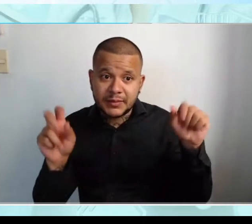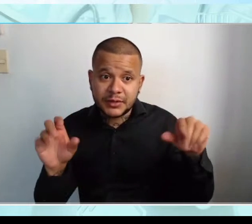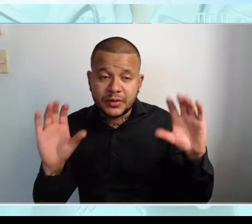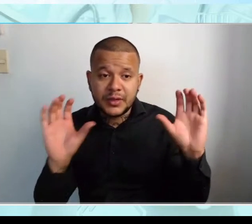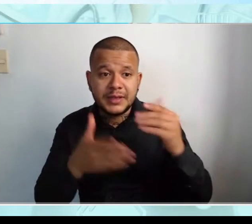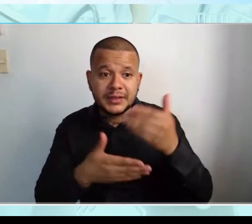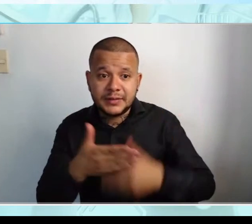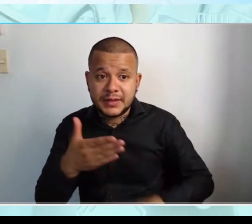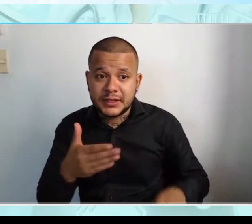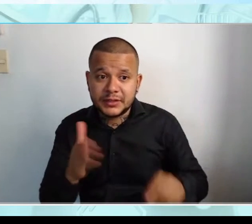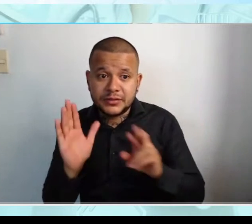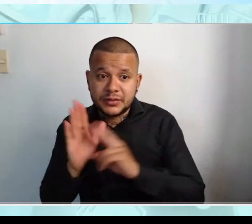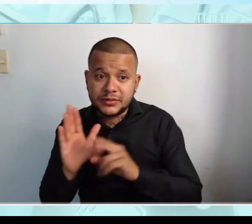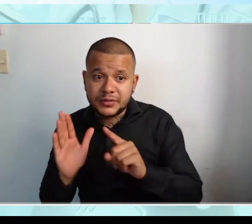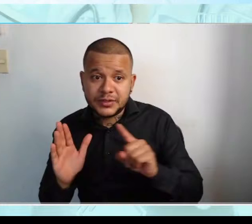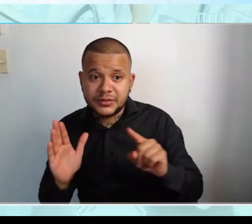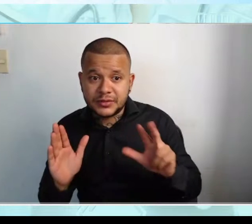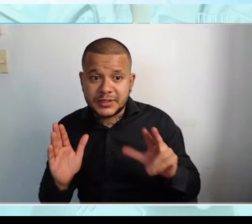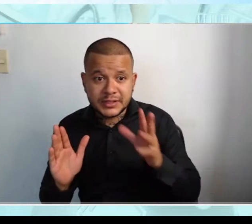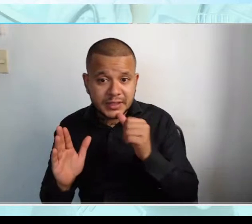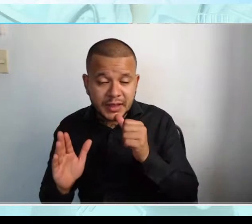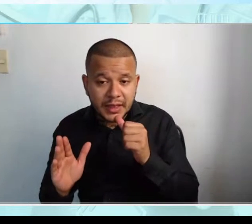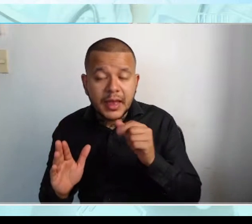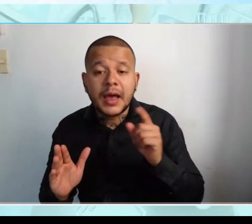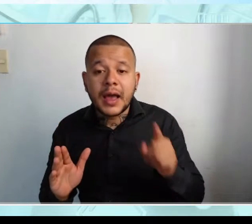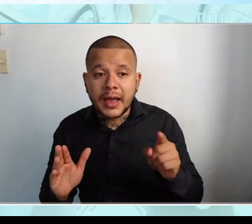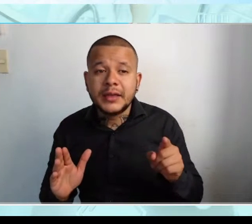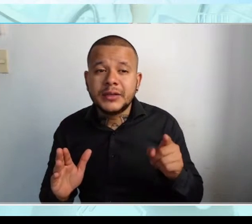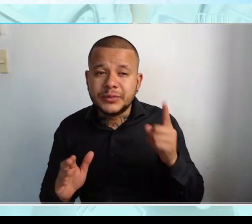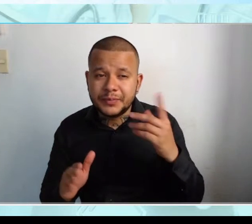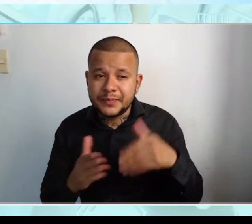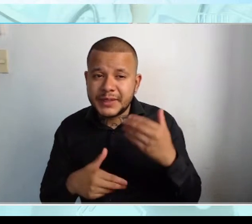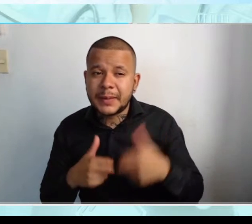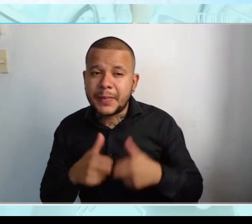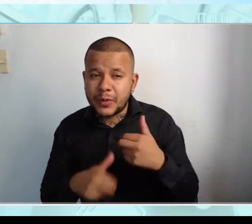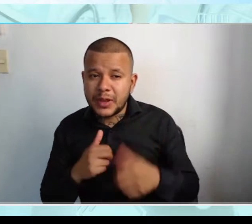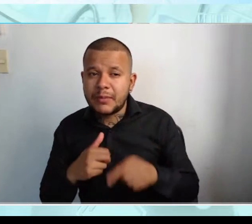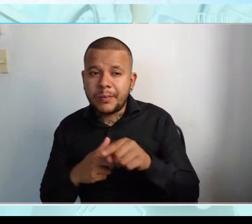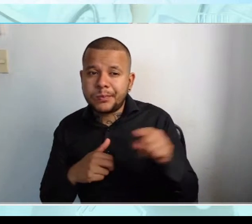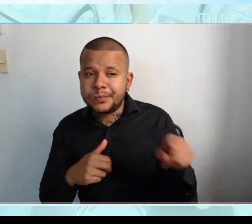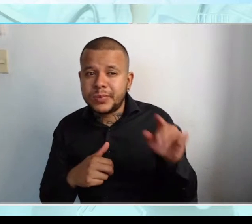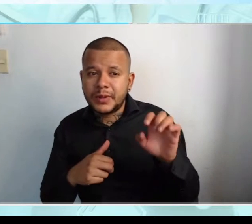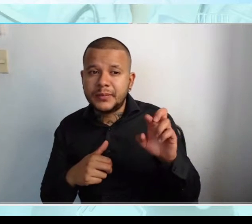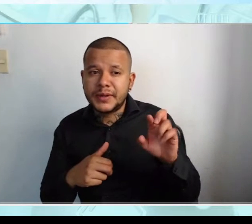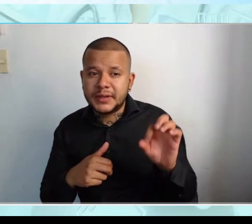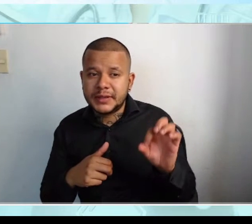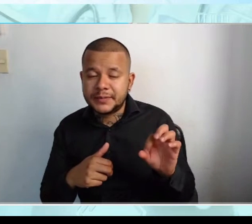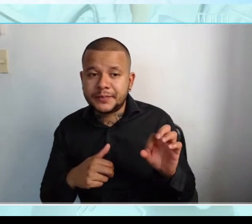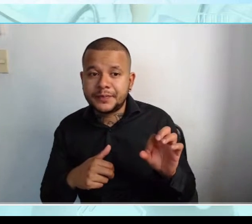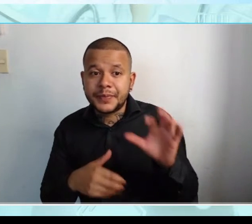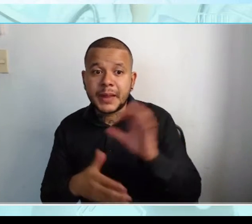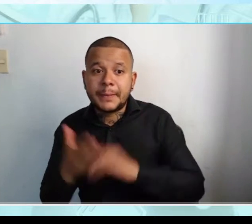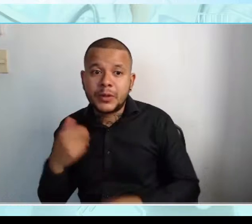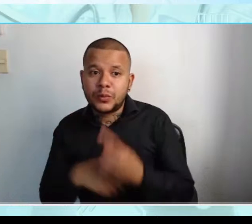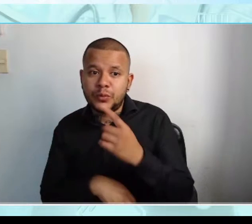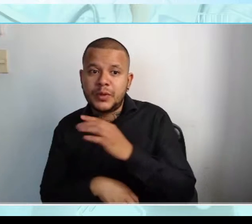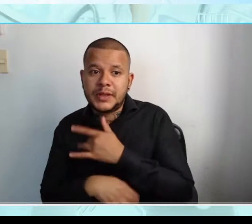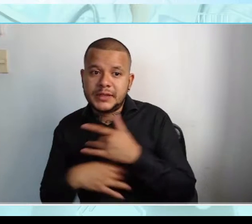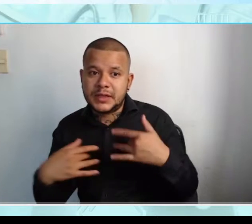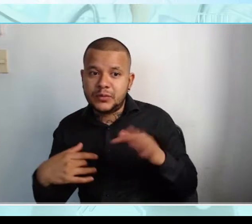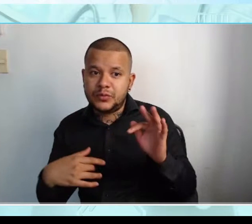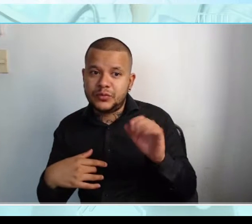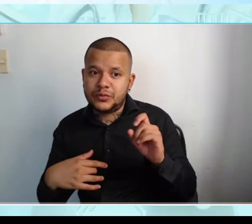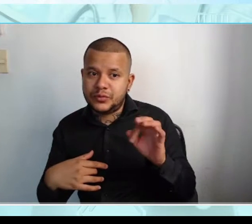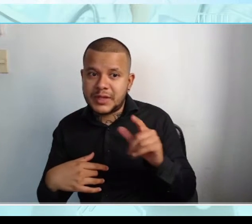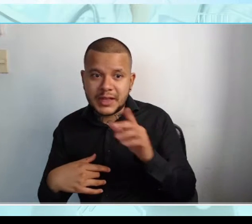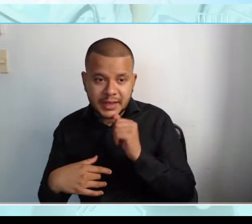certificación de 113. Entonces, en ese sentido, tuvimos inicialmente unos inconvenientes con algunas EPS no salud total aquí en el departamento, en la